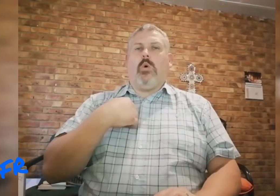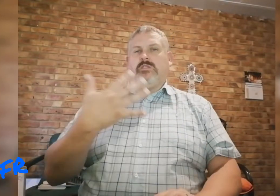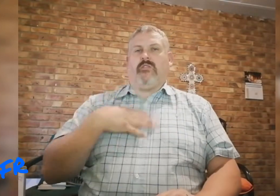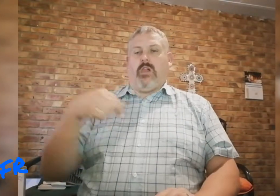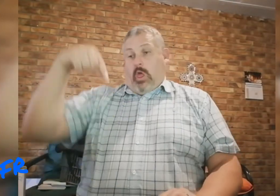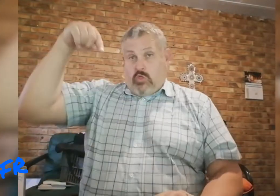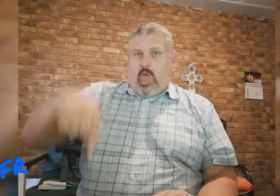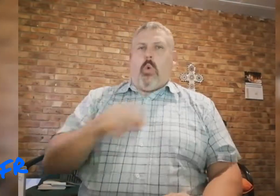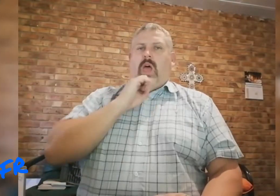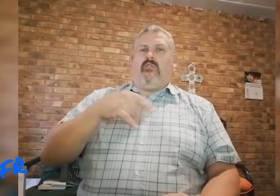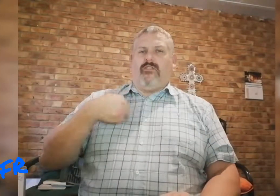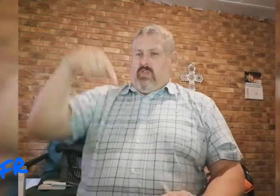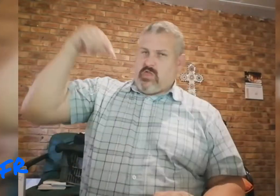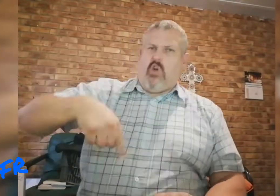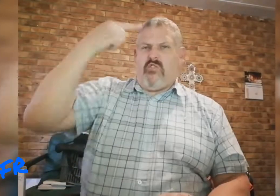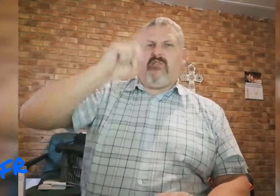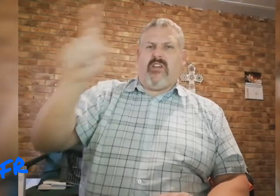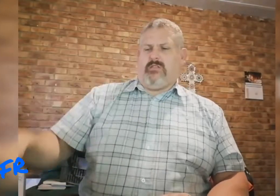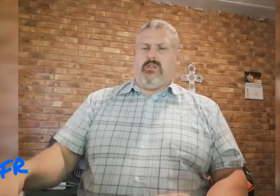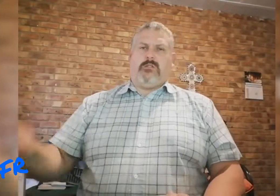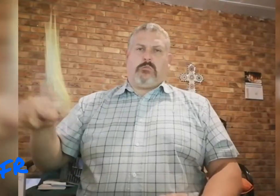ons wil nou, en het wil nou weet dat,